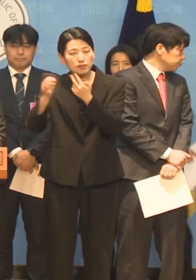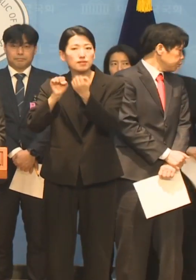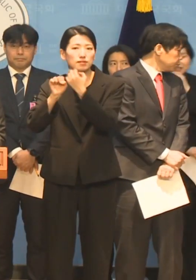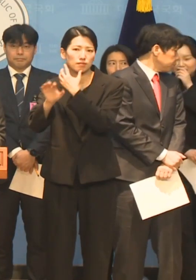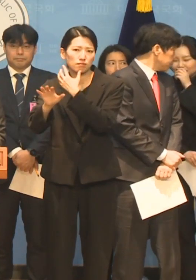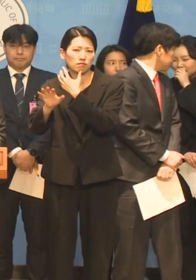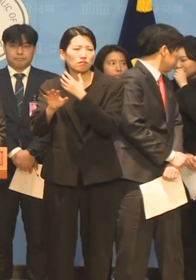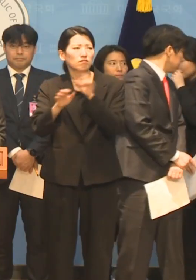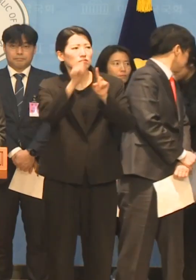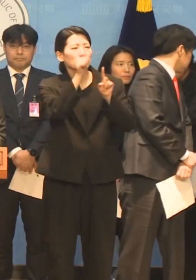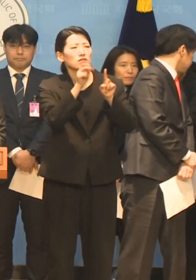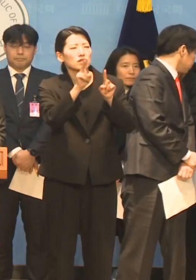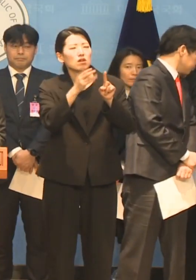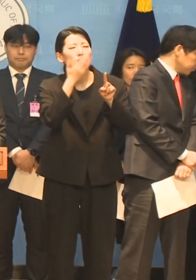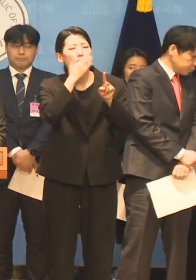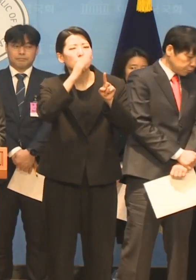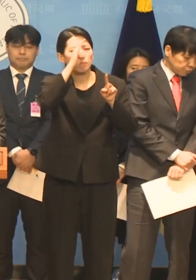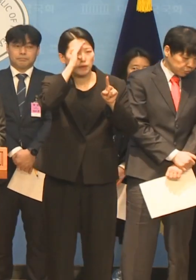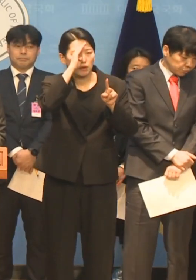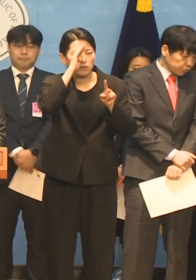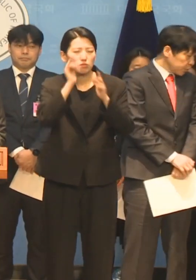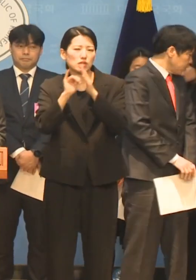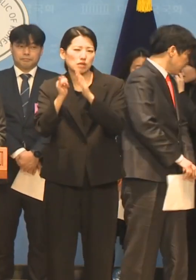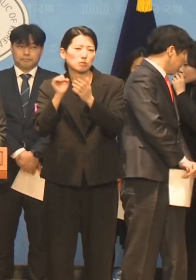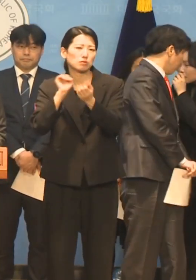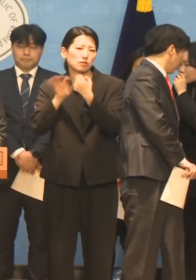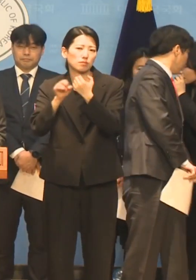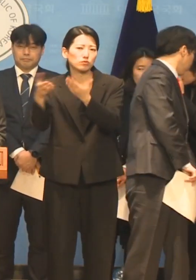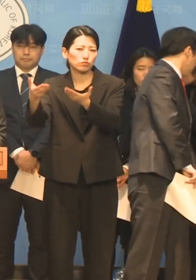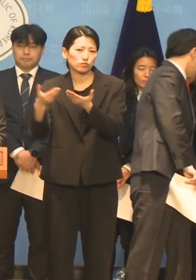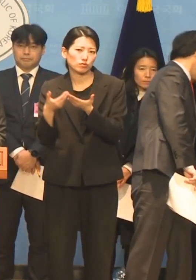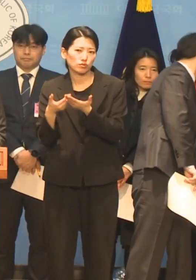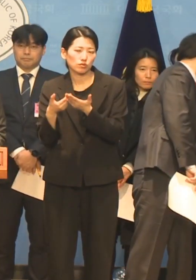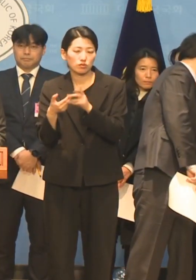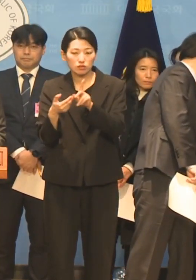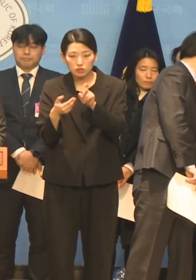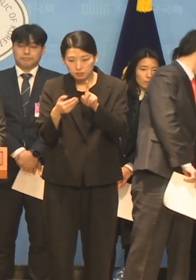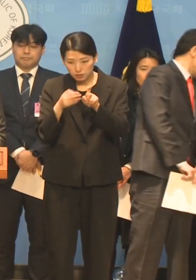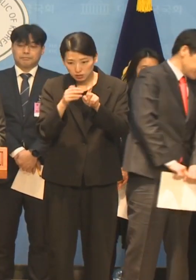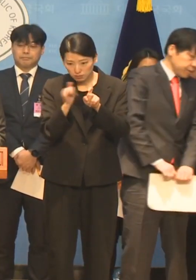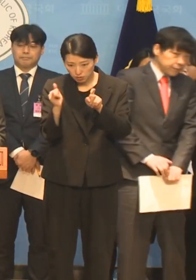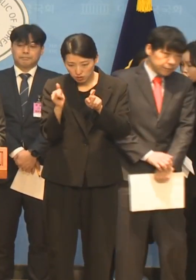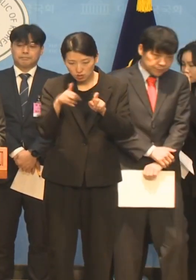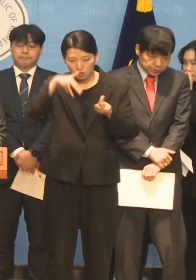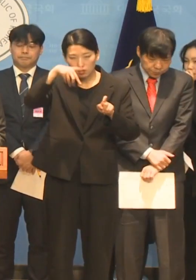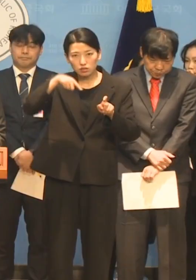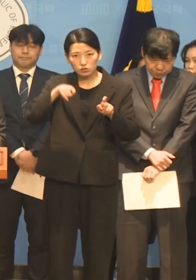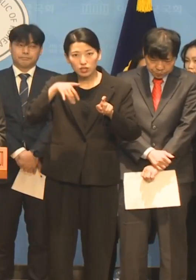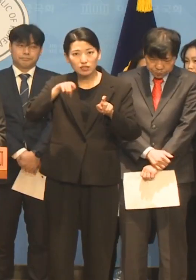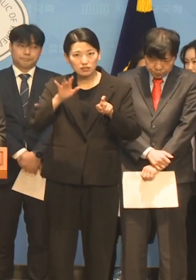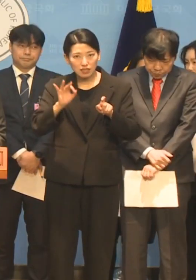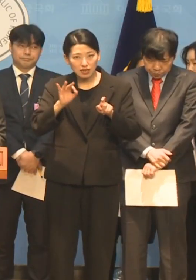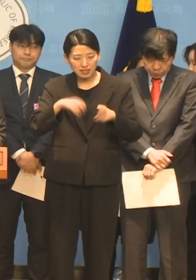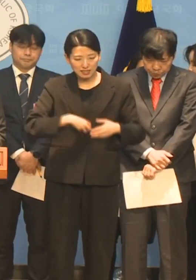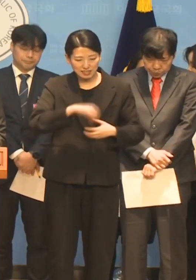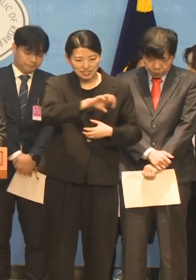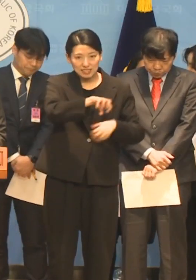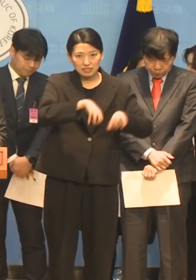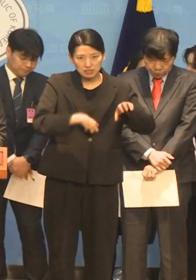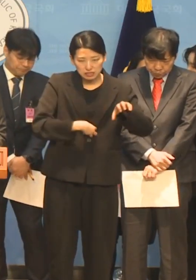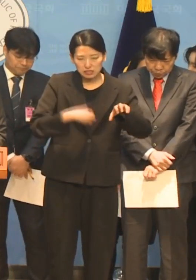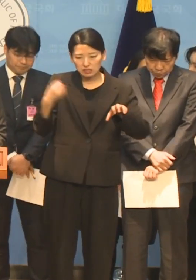대부분 일형 당뇨병 환자 또는 가족이었습니다. 이 중 11명의 췌장 이식자와 2명의 췌장 절제 환자도